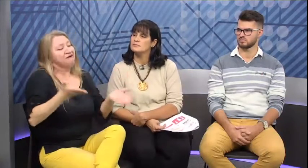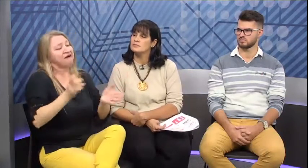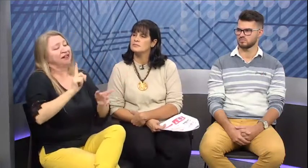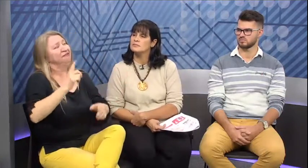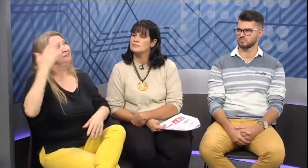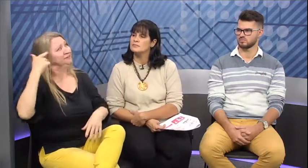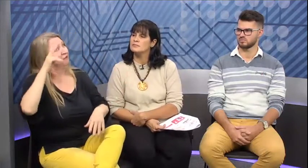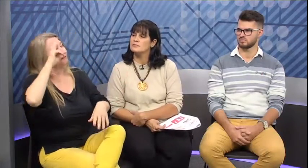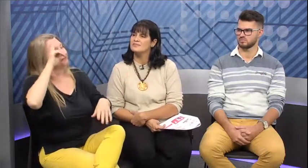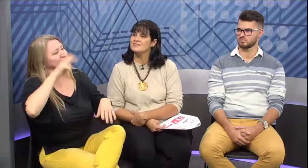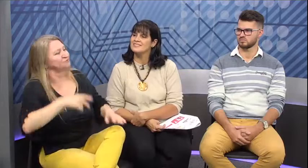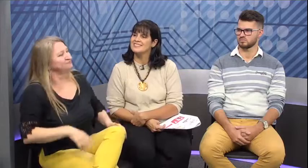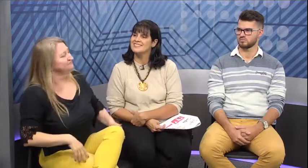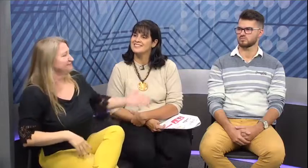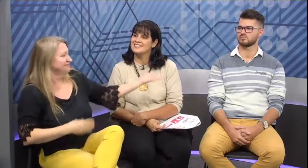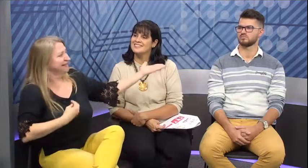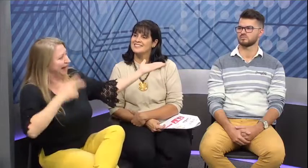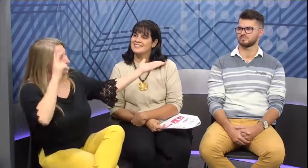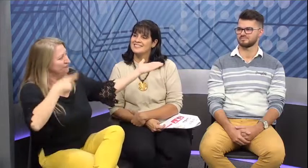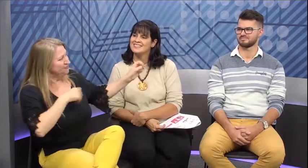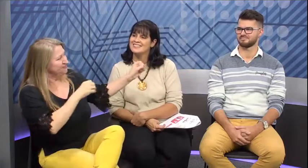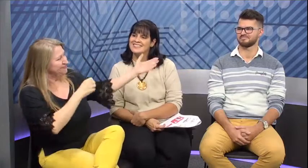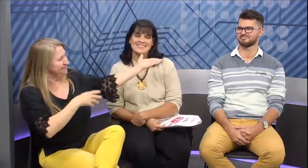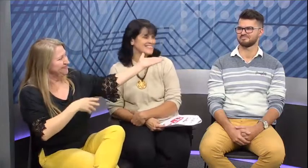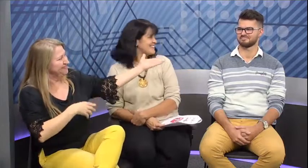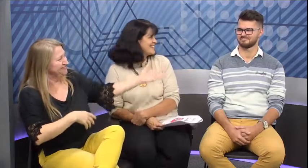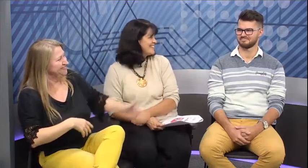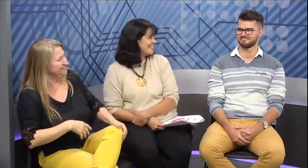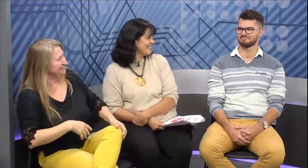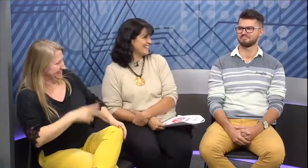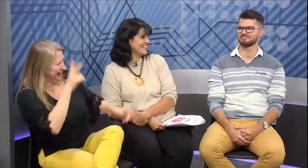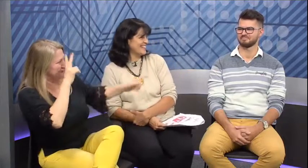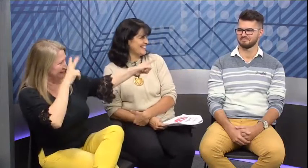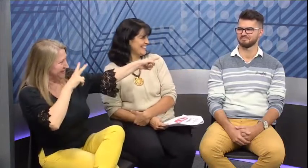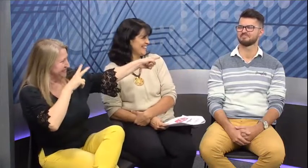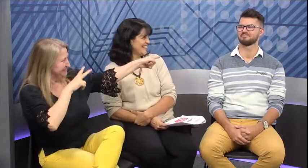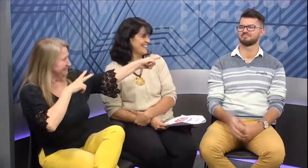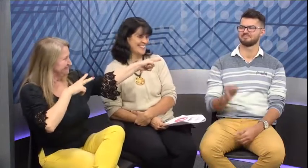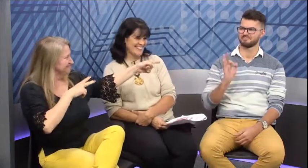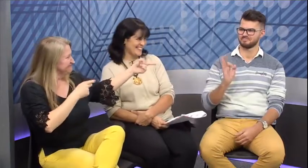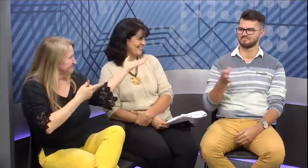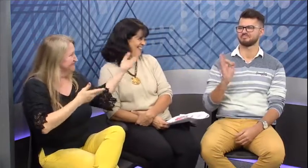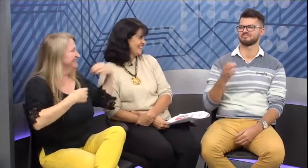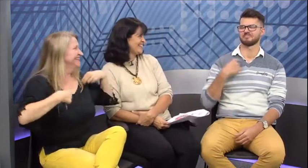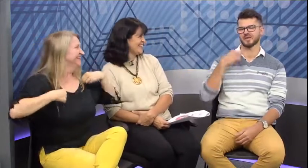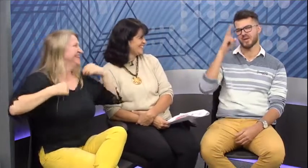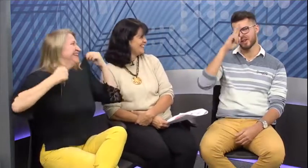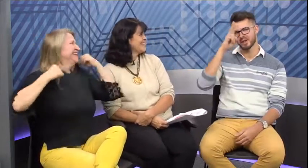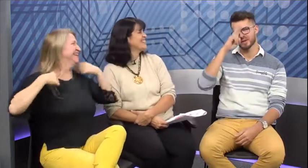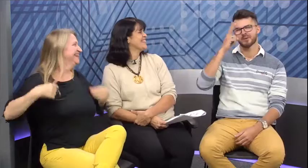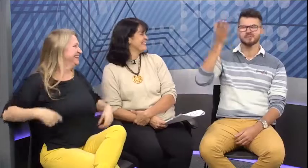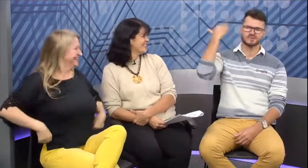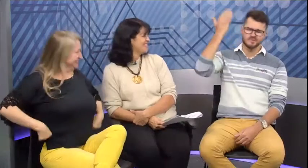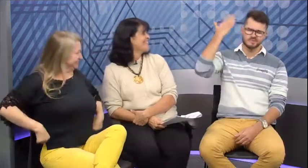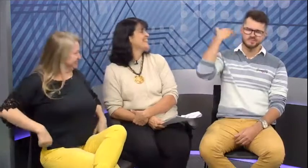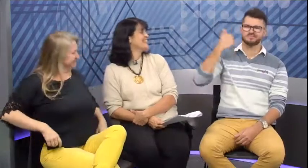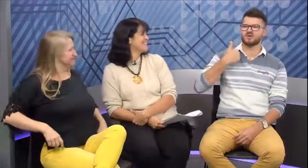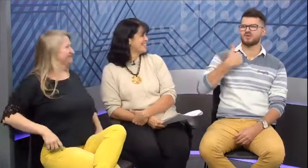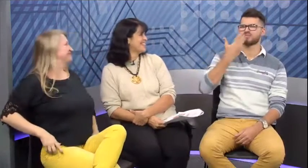no contar história para as crianças acontecia assim. Você lembra, Douglas? Né? Lembra que eu contava histórias? Né? Foi meu aluno. É